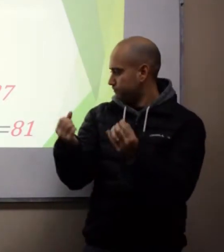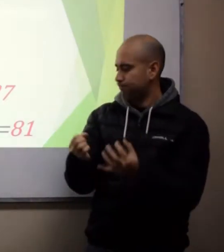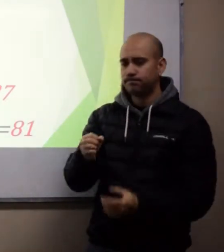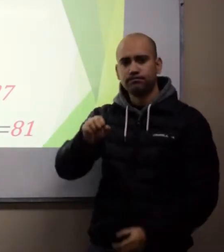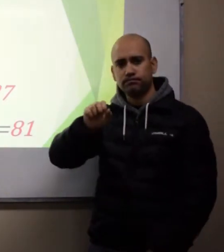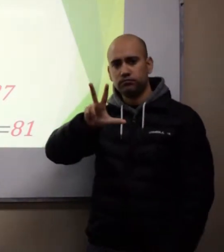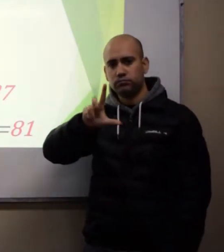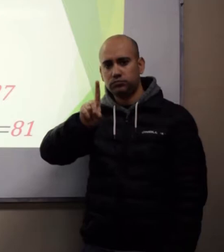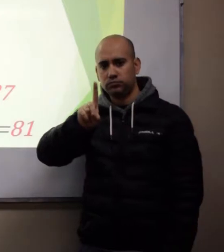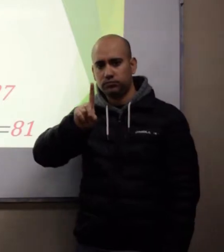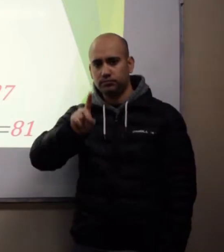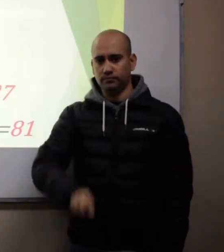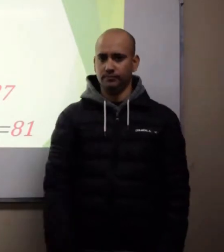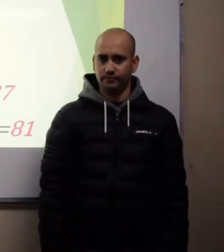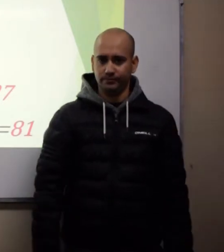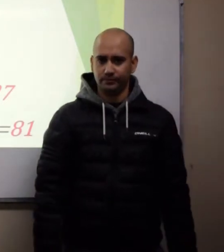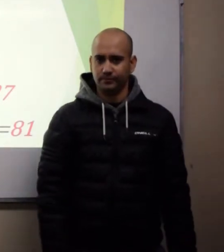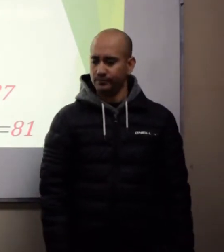y lo multiplico.